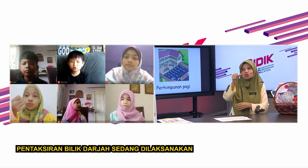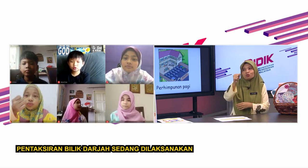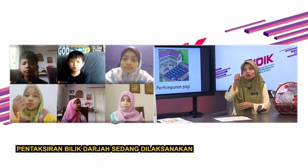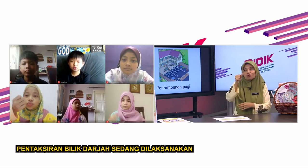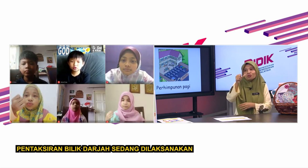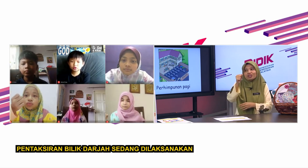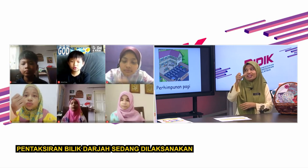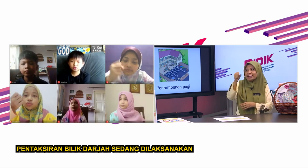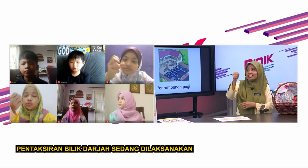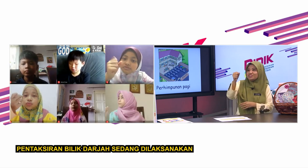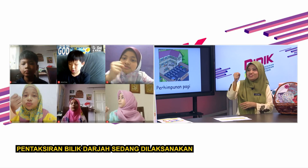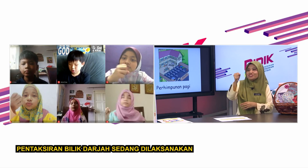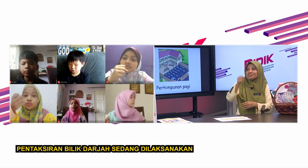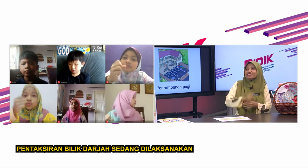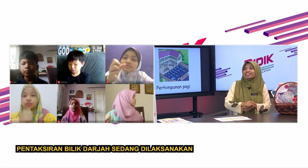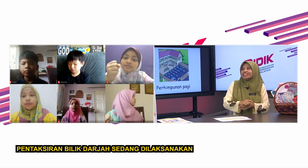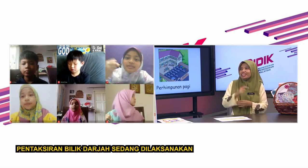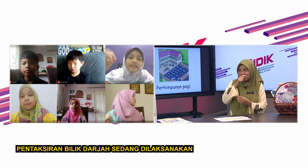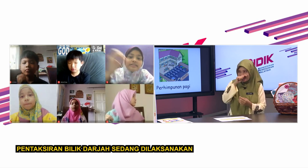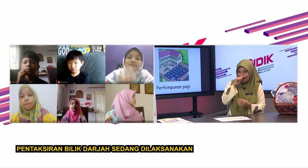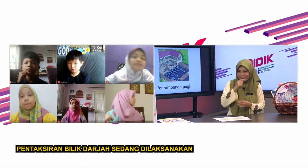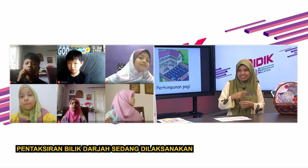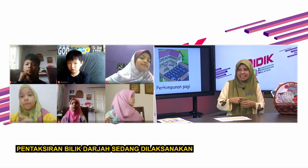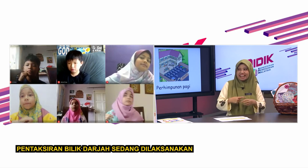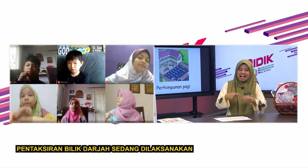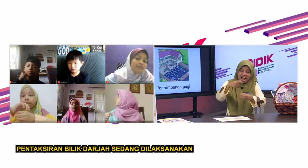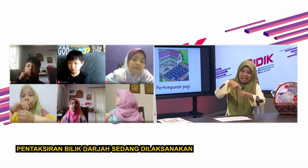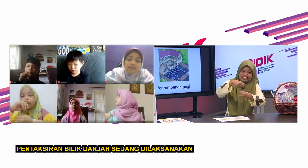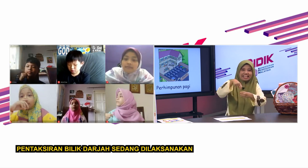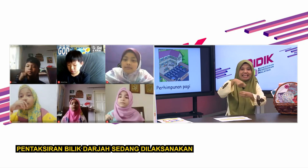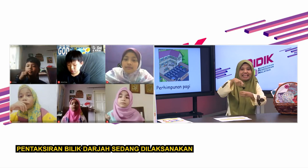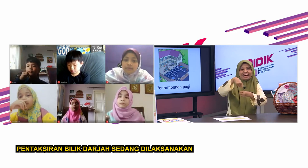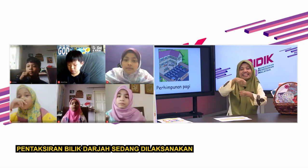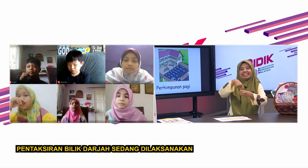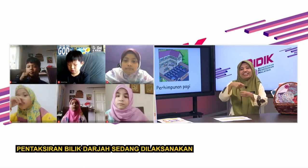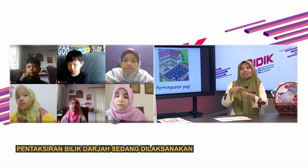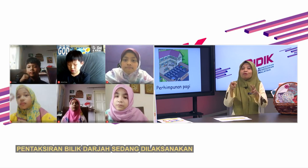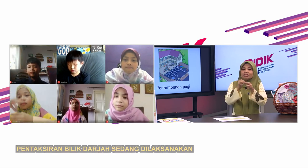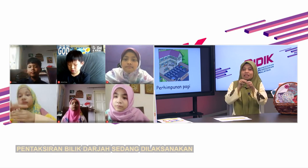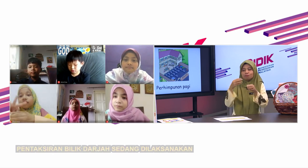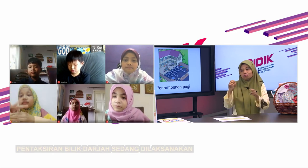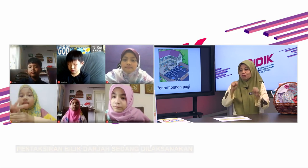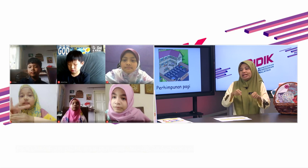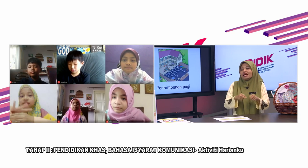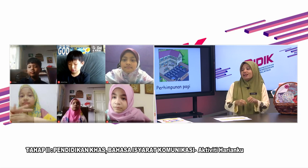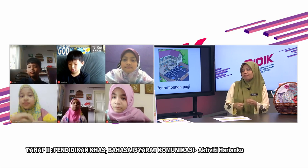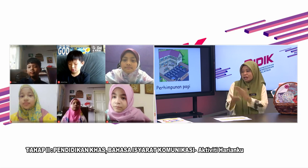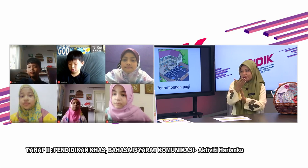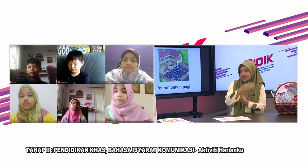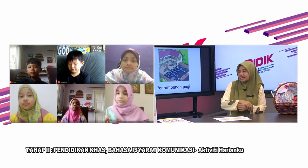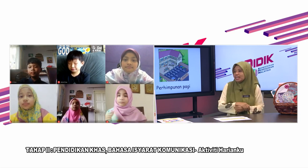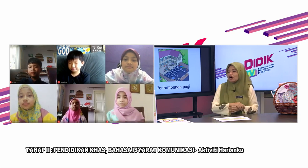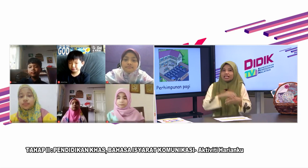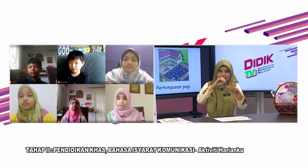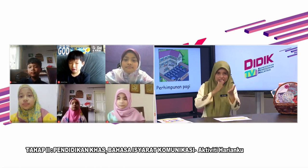Susu. Oh, susu macam ni? Ni susu. Sebab perah? Perah. Teh. Macam-macam. Boleh.